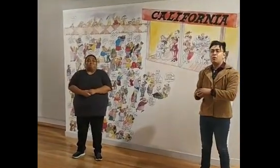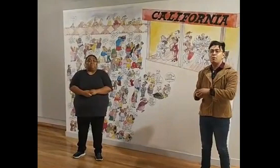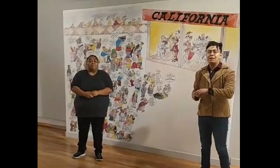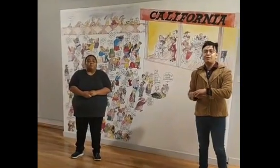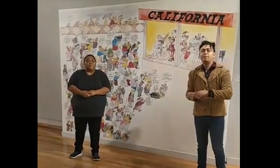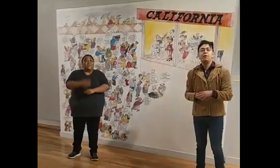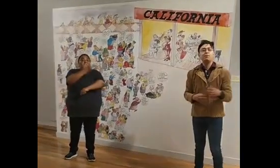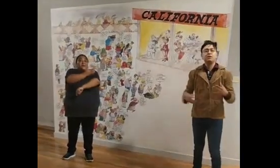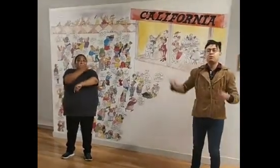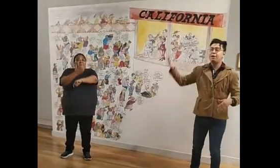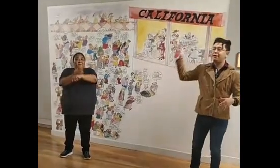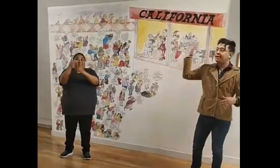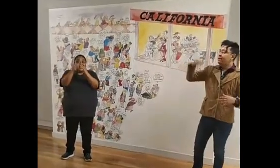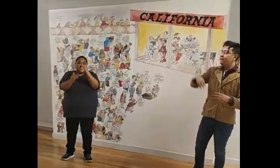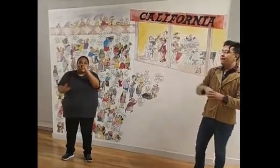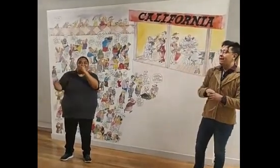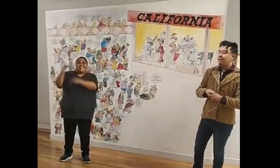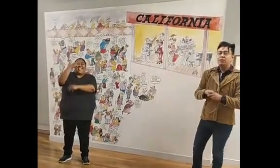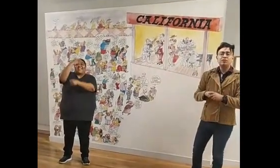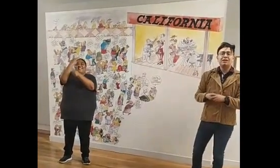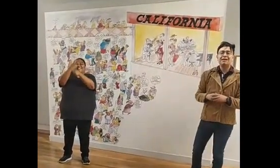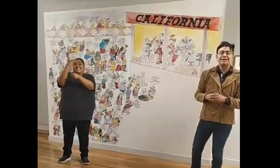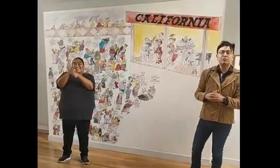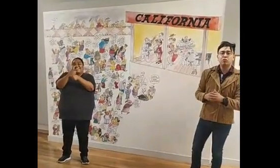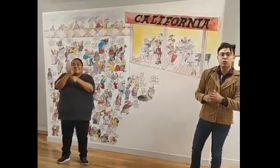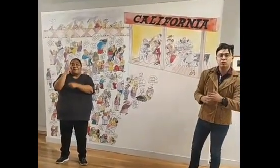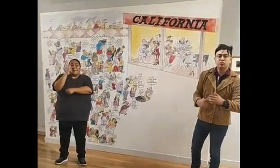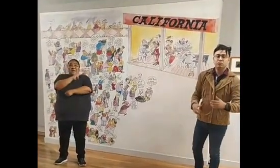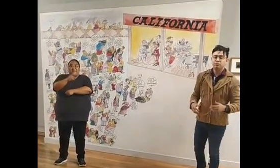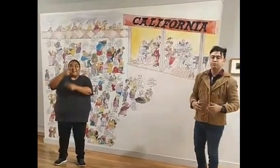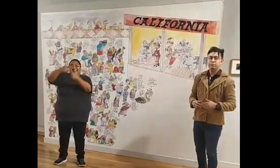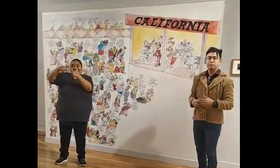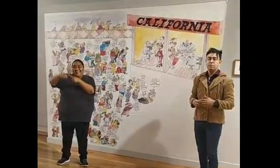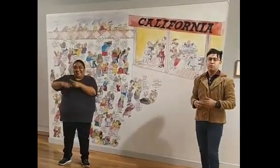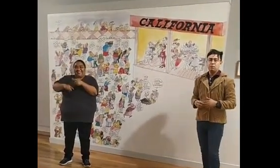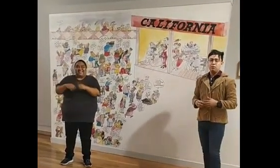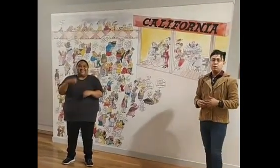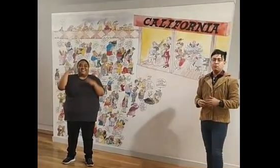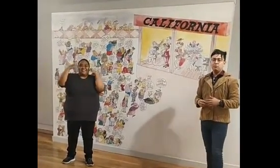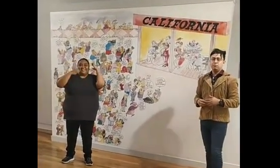Si me acompañan, vamos a subir para ver los siguientes núcleos.